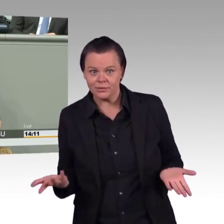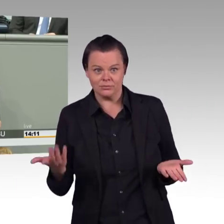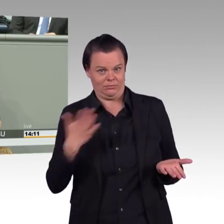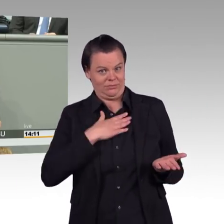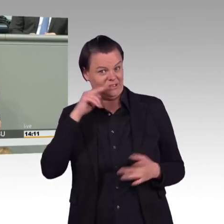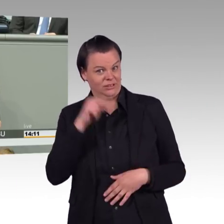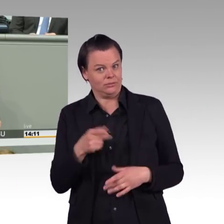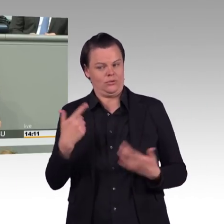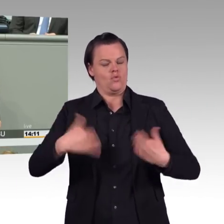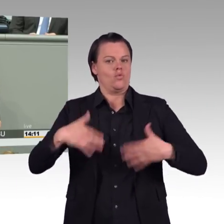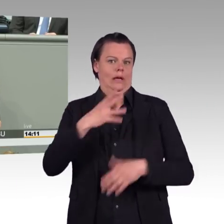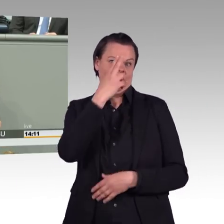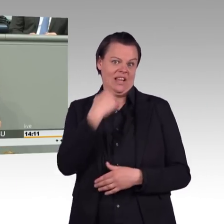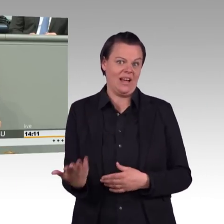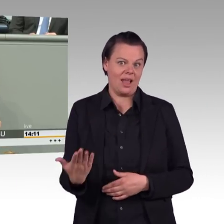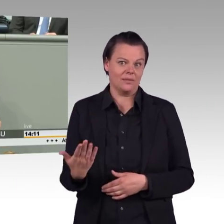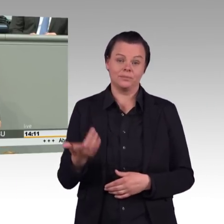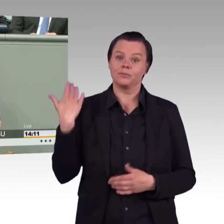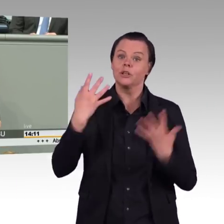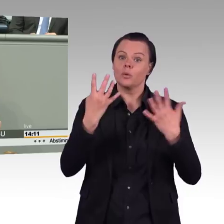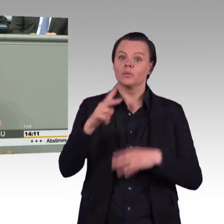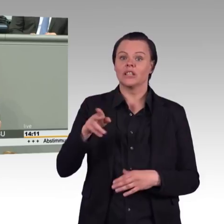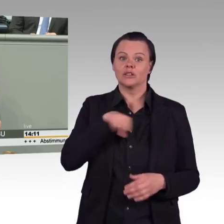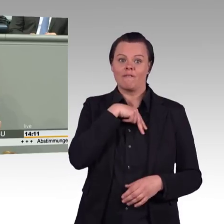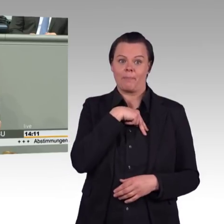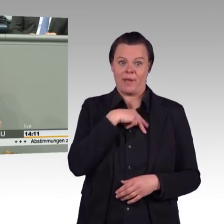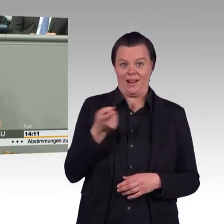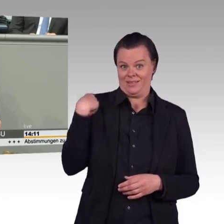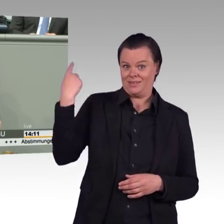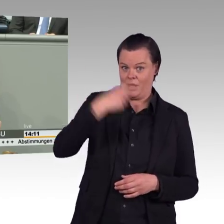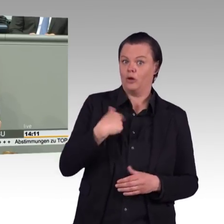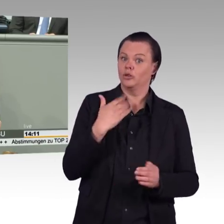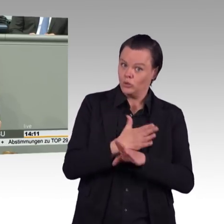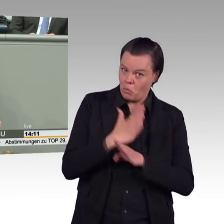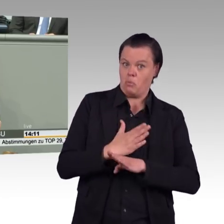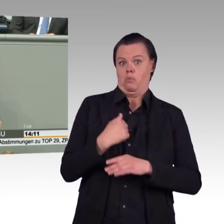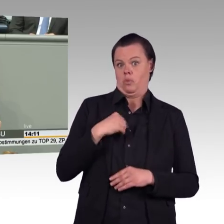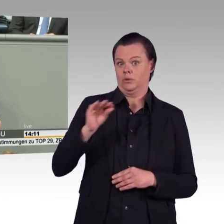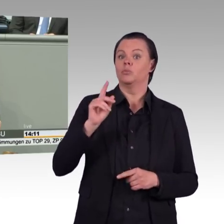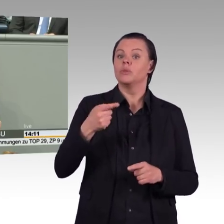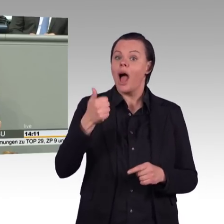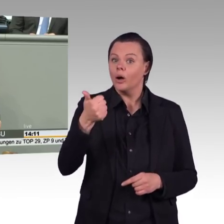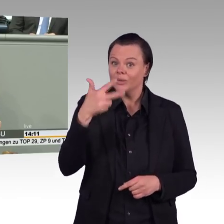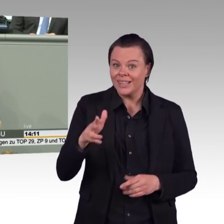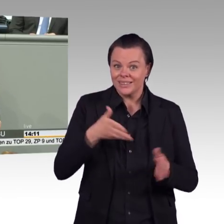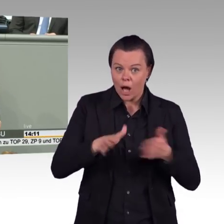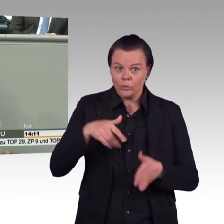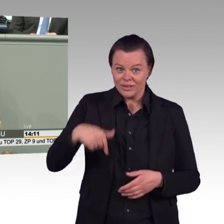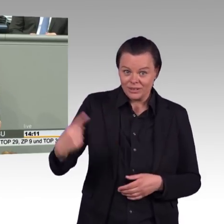In den, bei den letzten Dingen bin ich auf die Mengen eingegangen. Ich möchte heute etwas zur